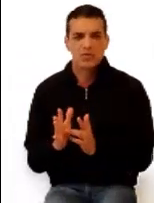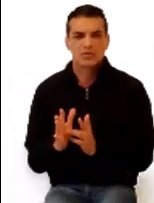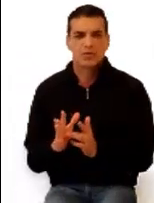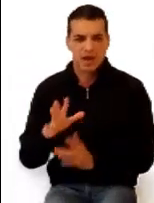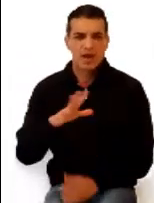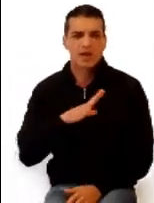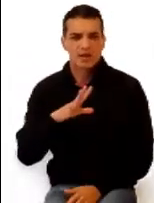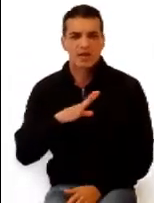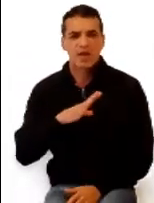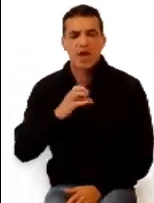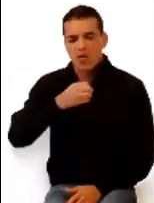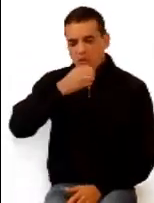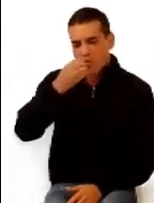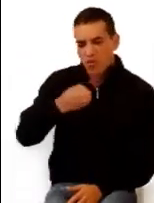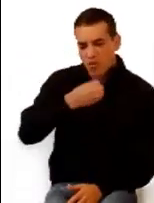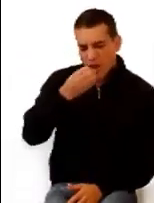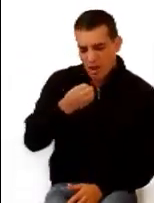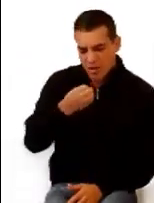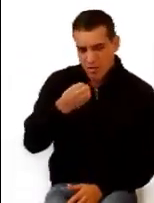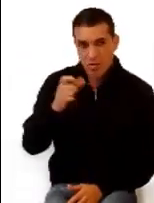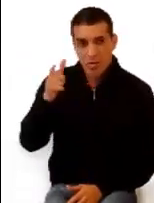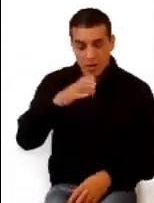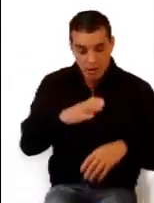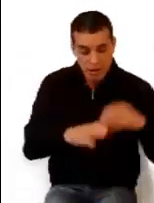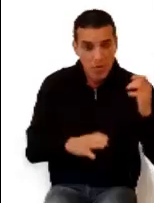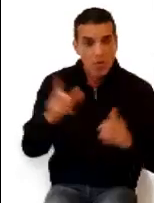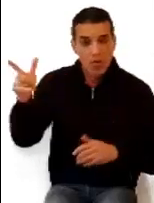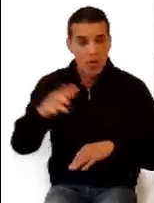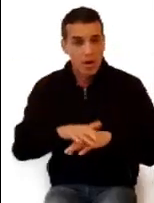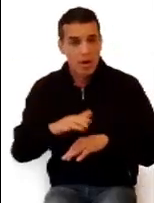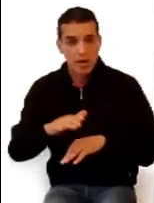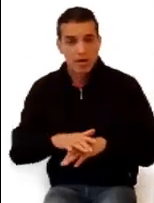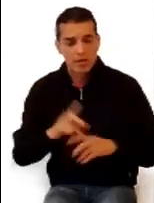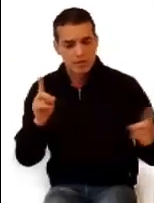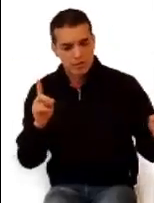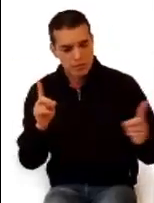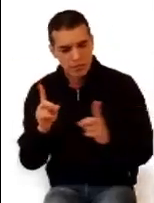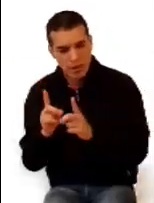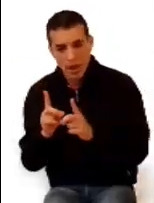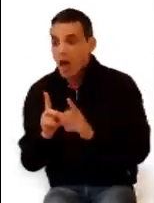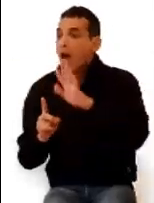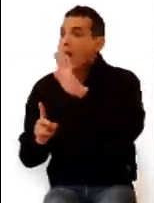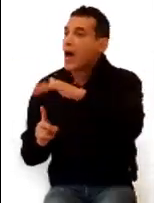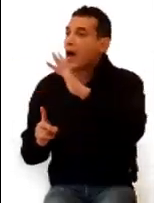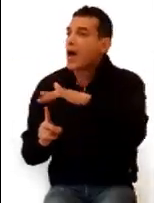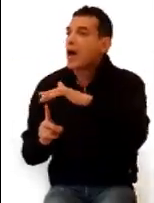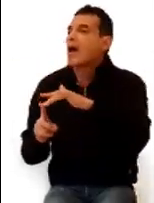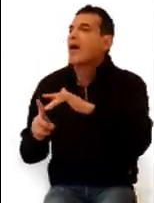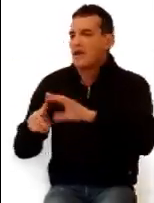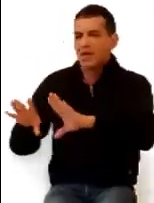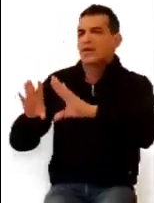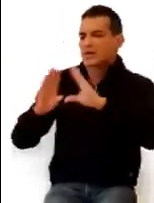orando y cuando terminó uno de sus discípulos le dijo: Señor, enséñanos a